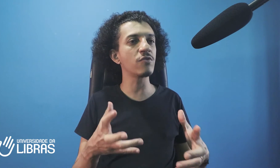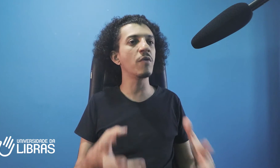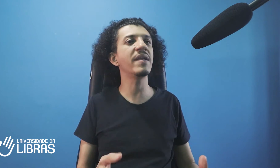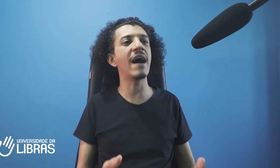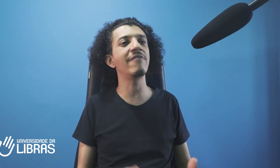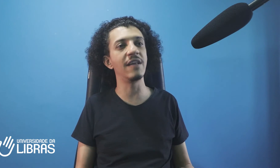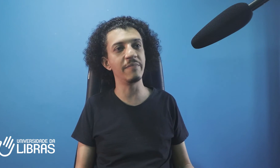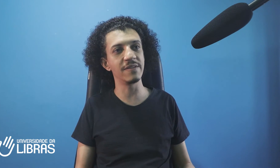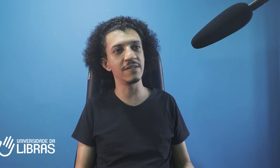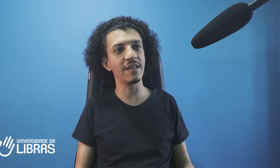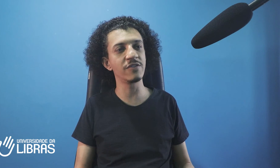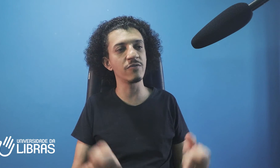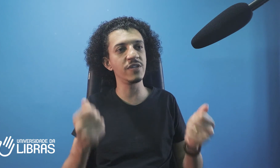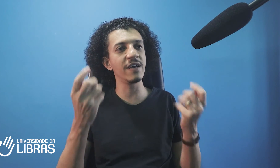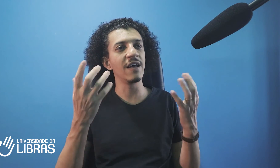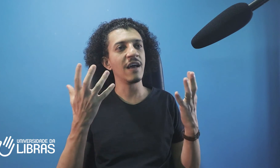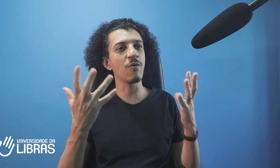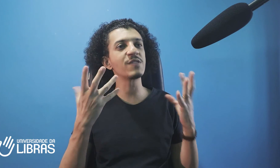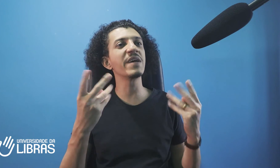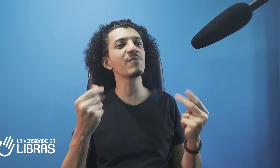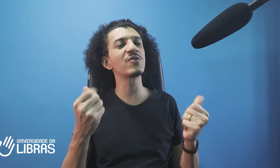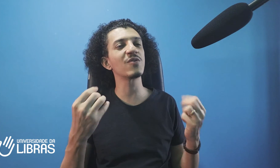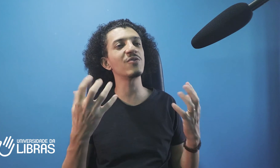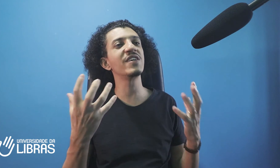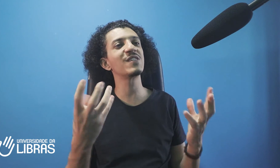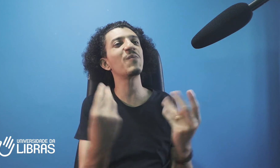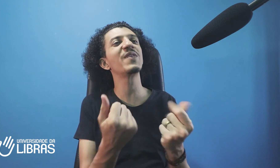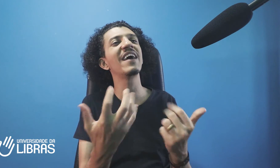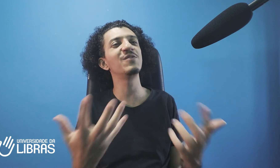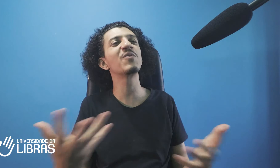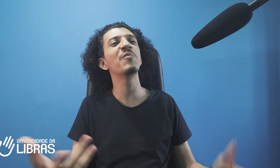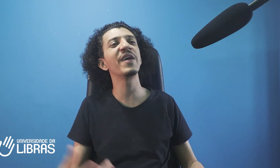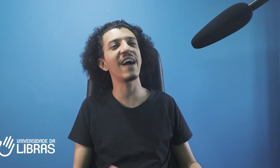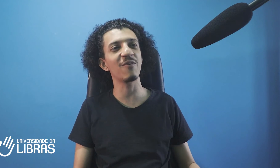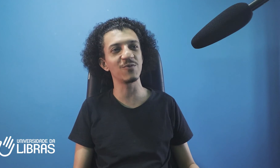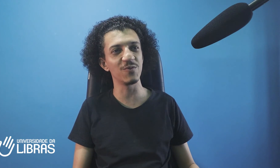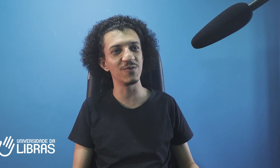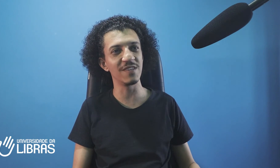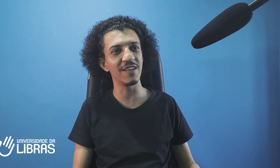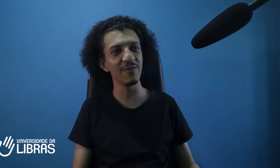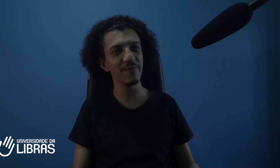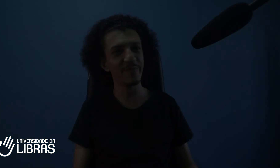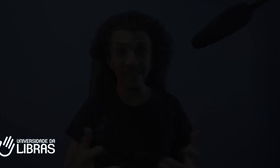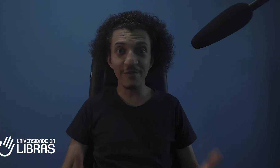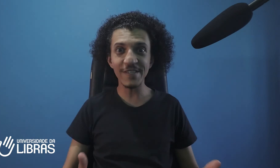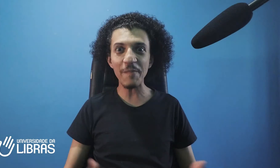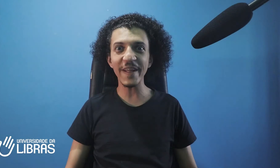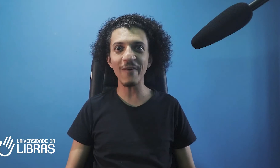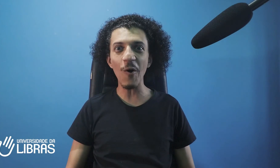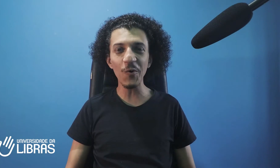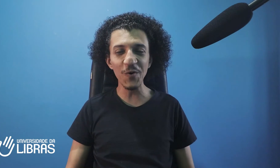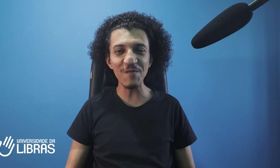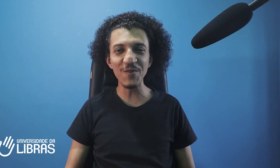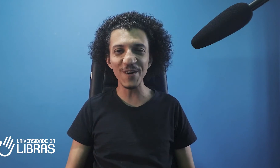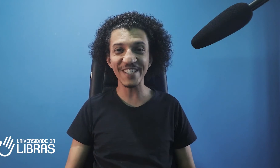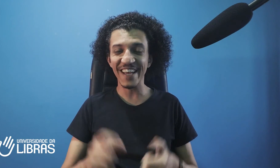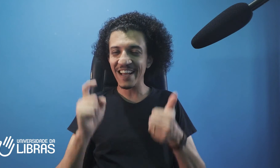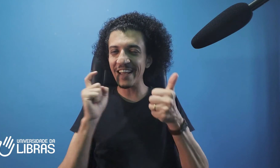de fato dominava libra se entende que eu tinha quase minhas mãos eu tinha esse poder de me comunicar com os surdos entendeu se você aprendeu algo novo hoje